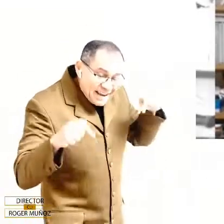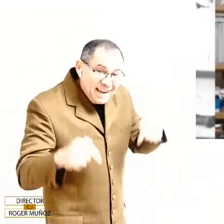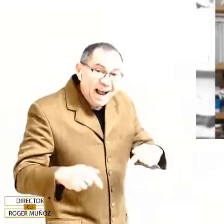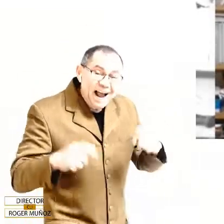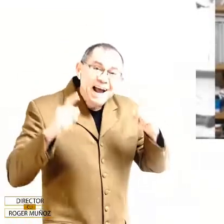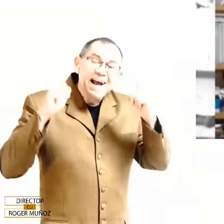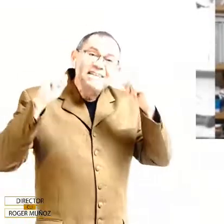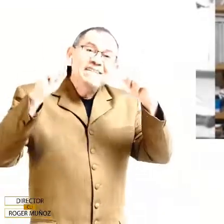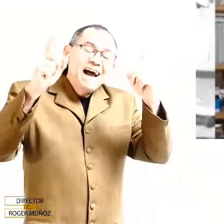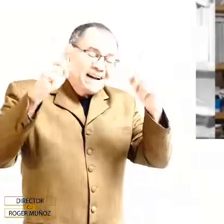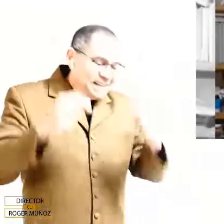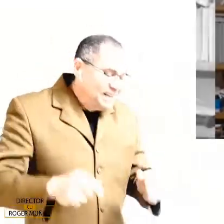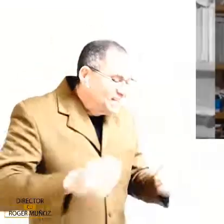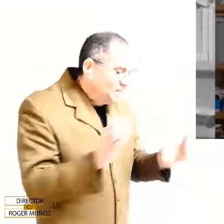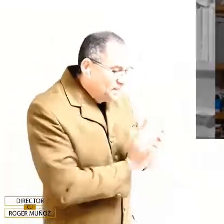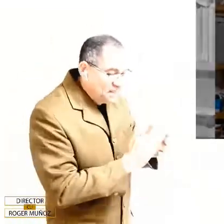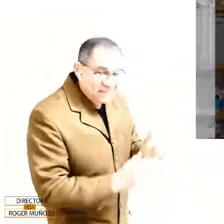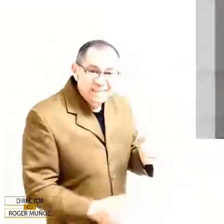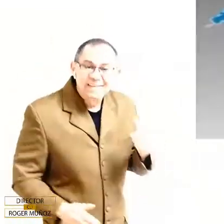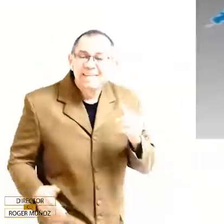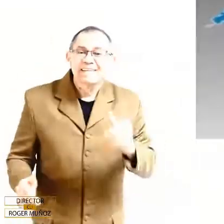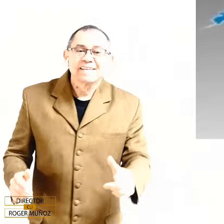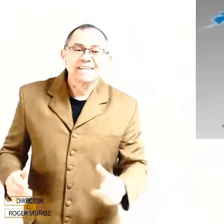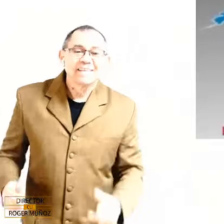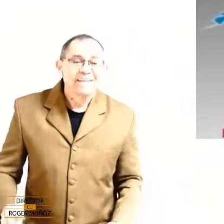de aquí allá,